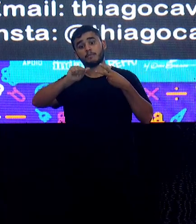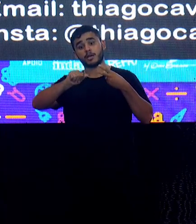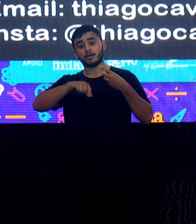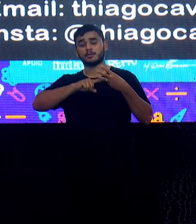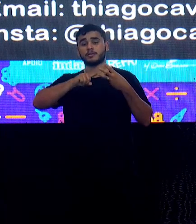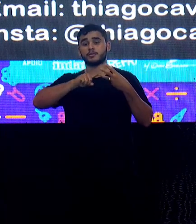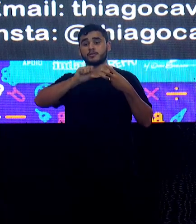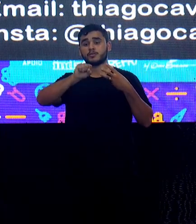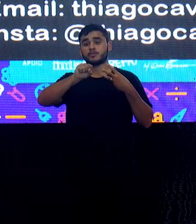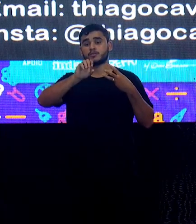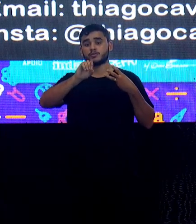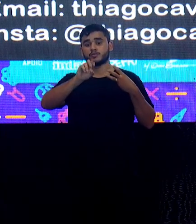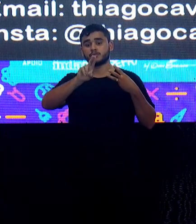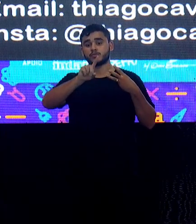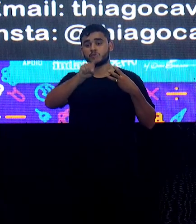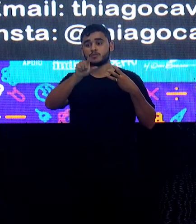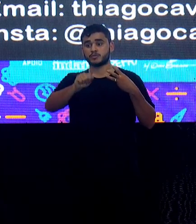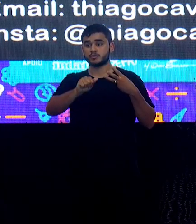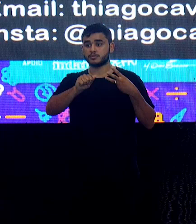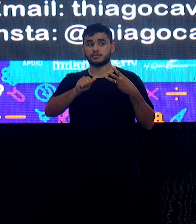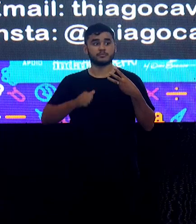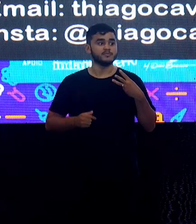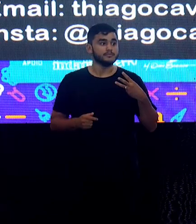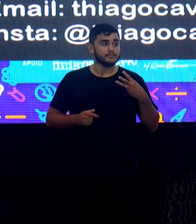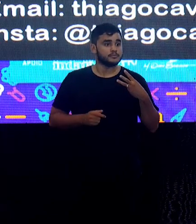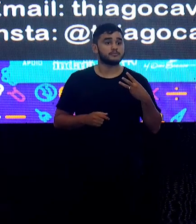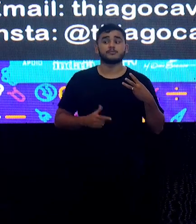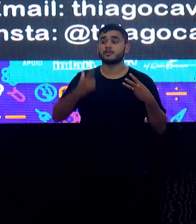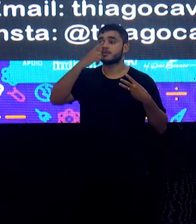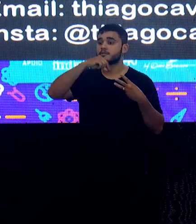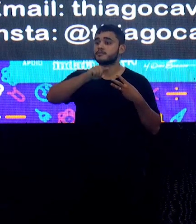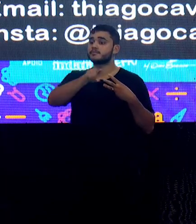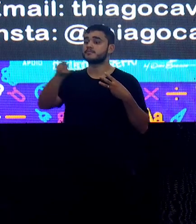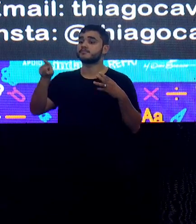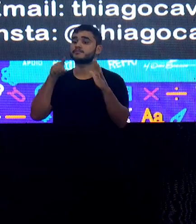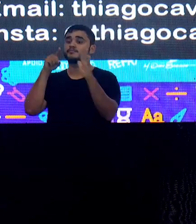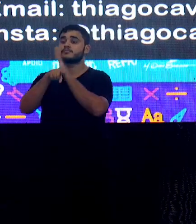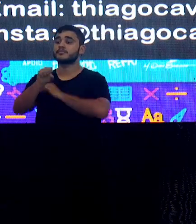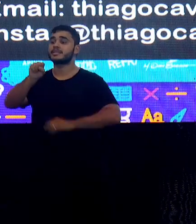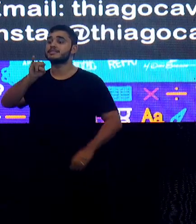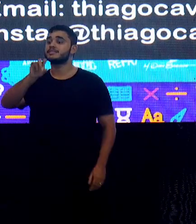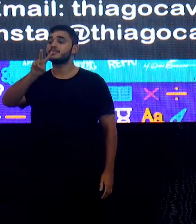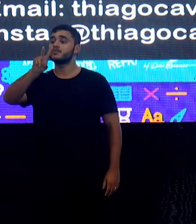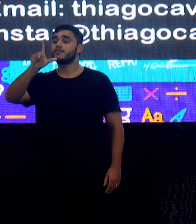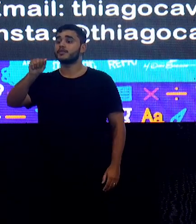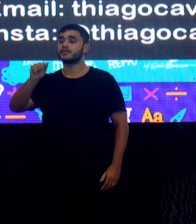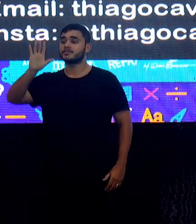Souza. Porque em todo buraco tem um. Quer ver? Levanta a mão quem é Silva.